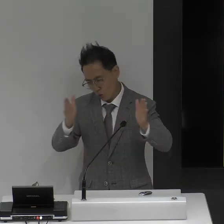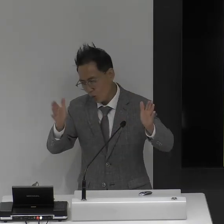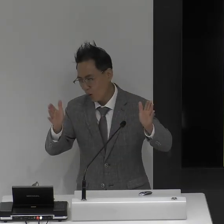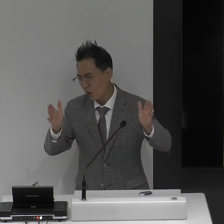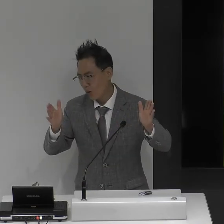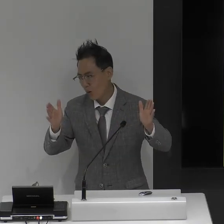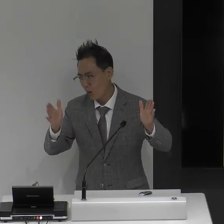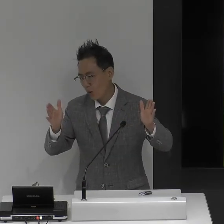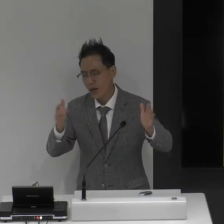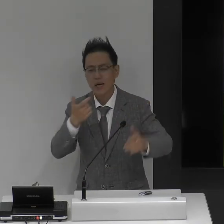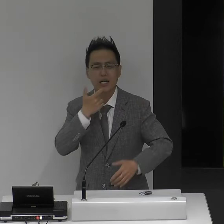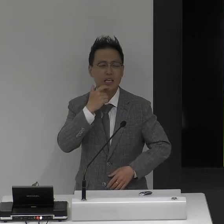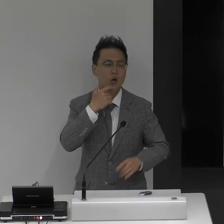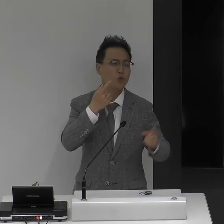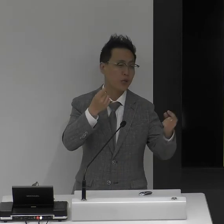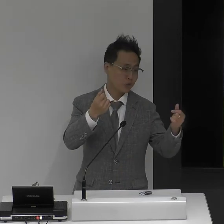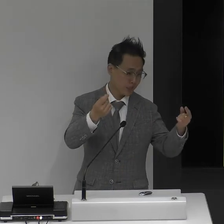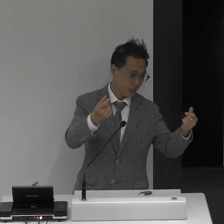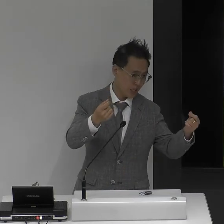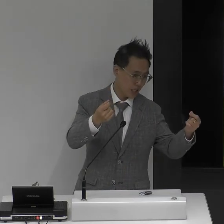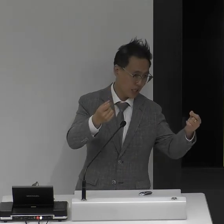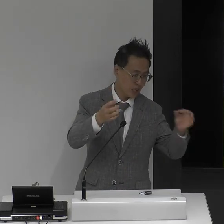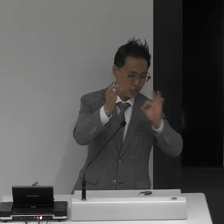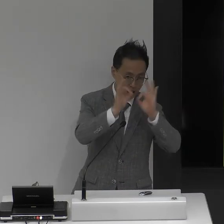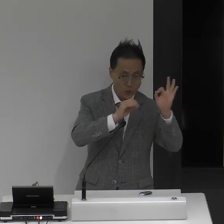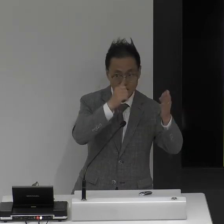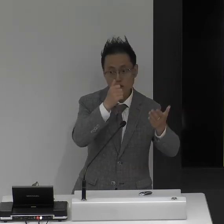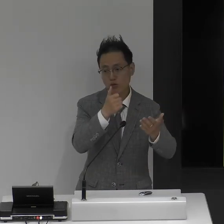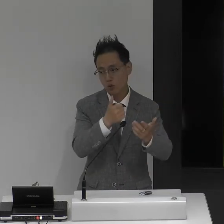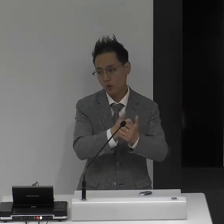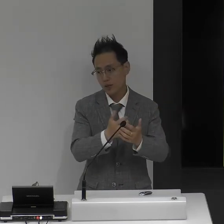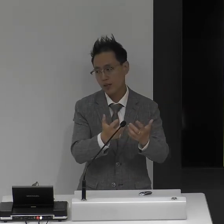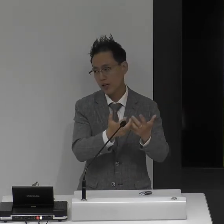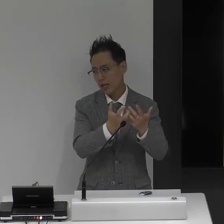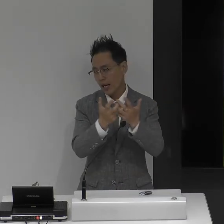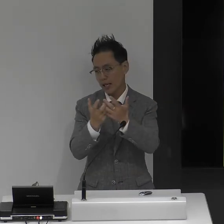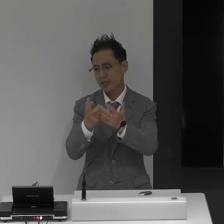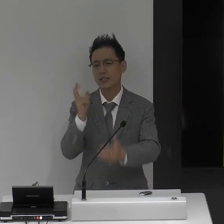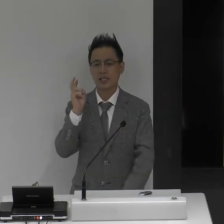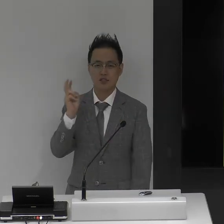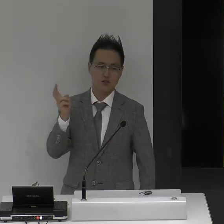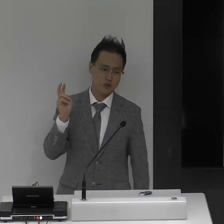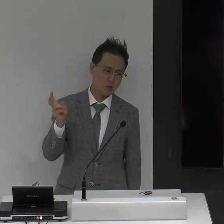시작도 야곱이랑 비슷하게 죄와 실수로 가득했을지도 몰라요.